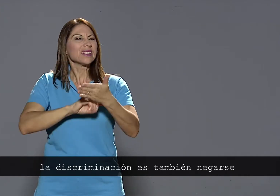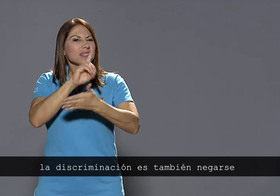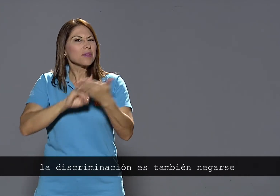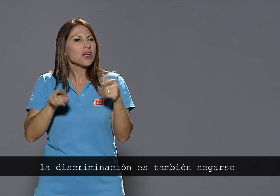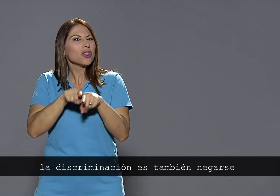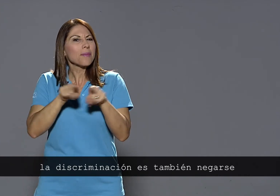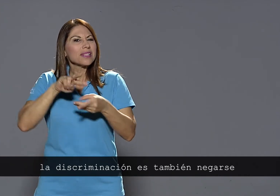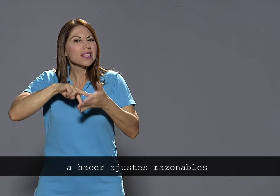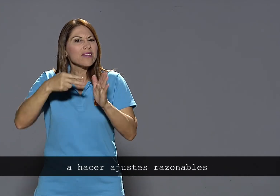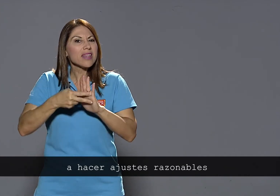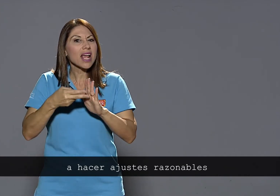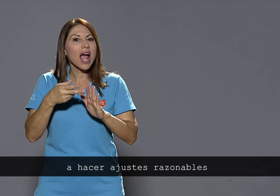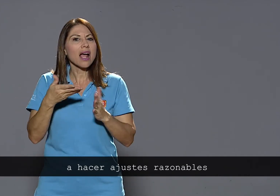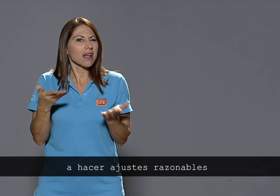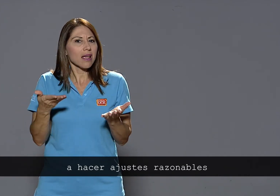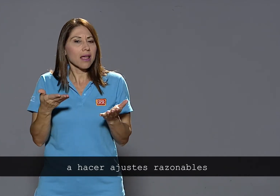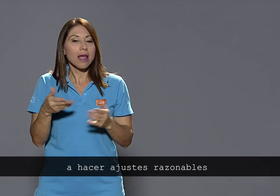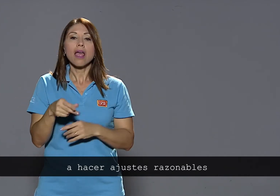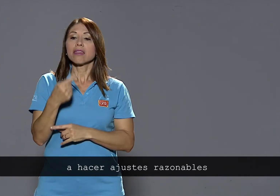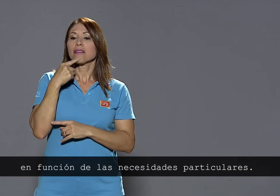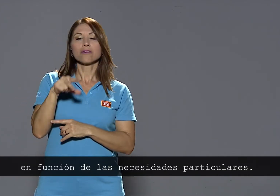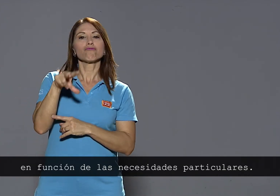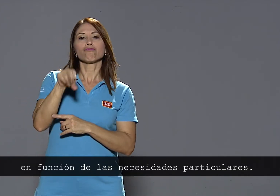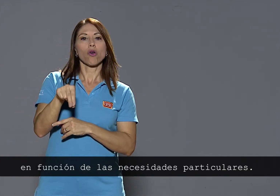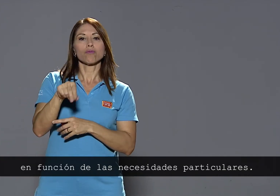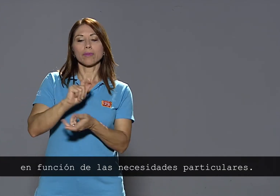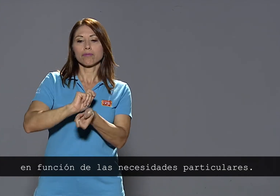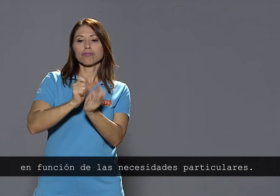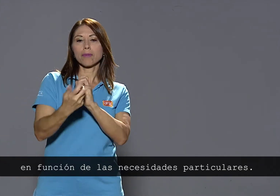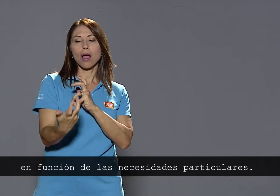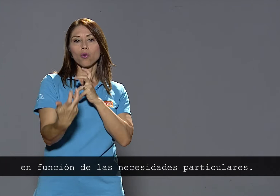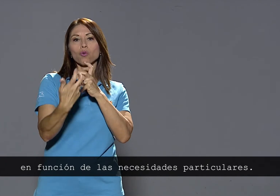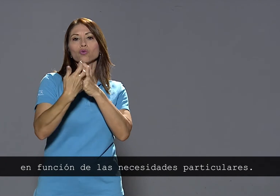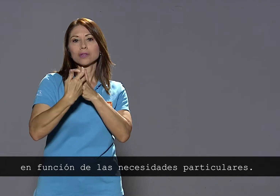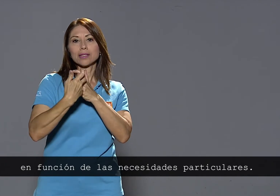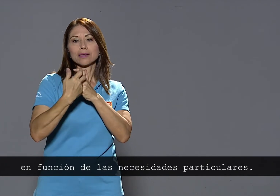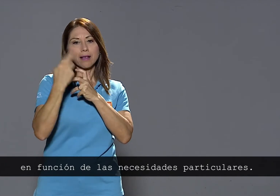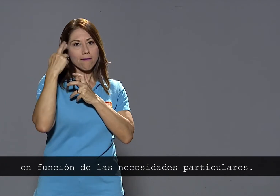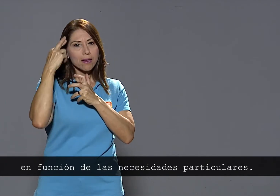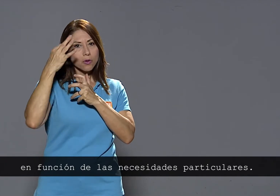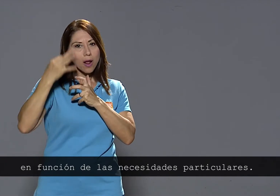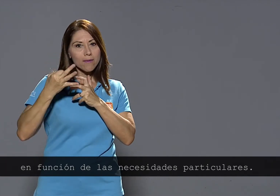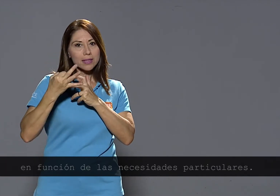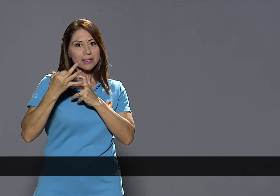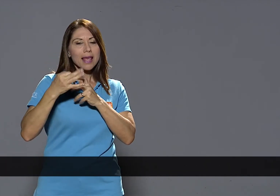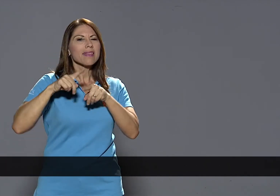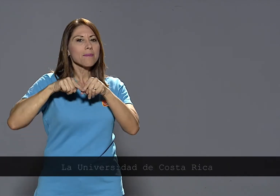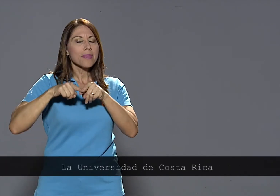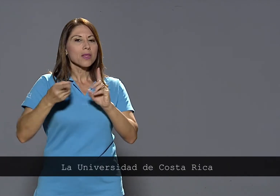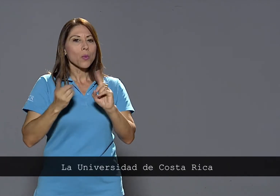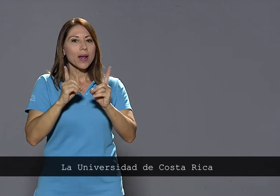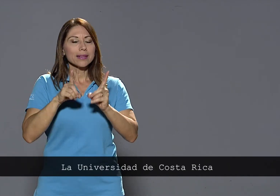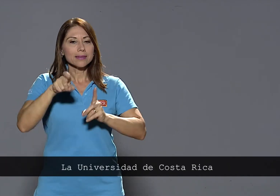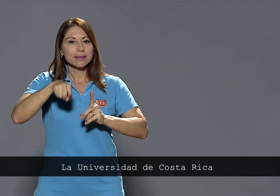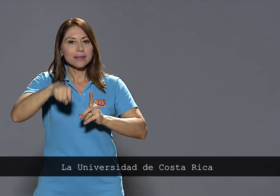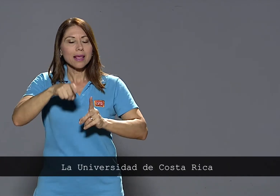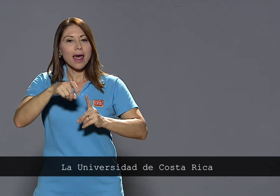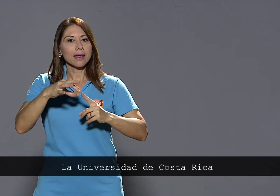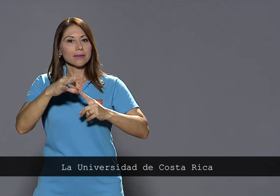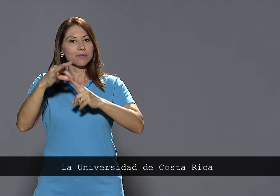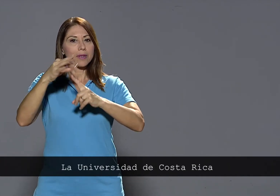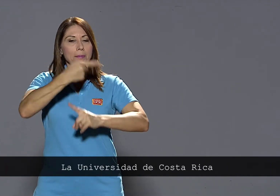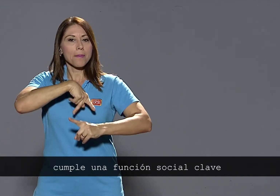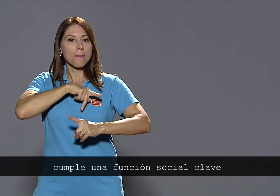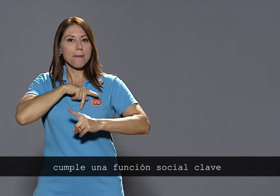es también negarse a hacer ajustes razonables en función de las necesidades particulares. La Universidad de